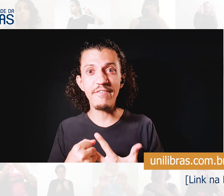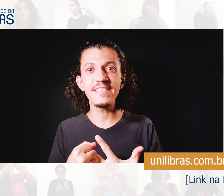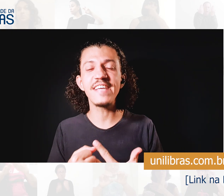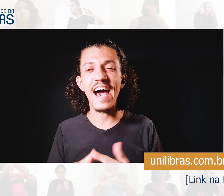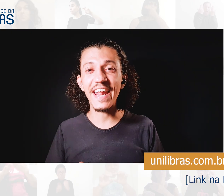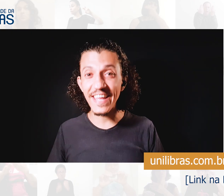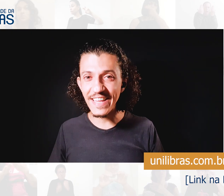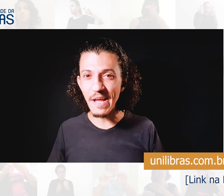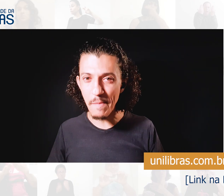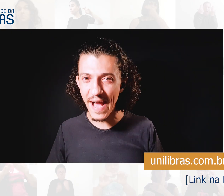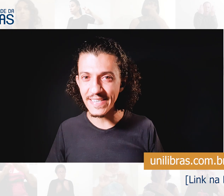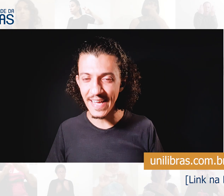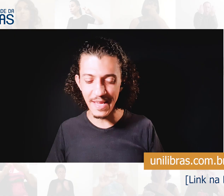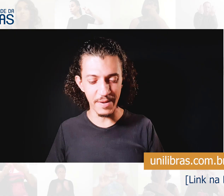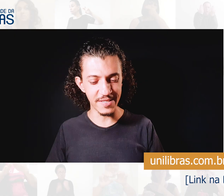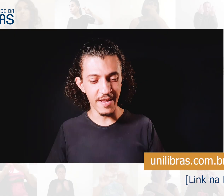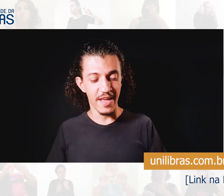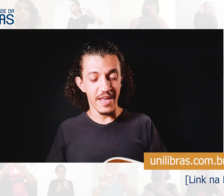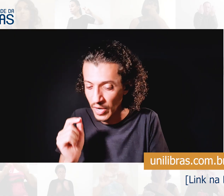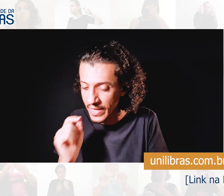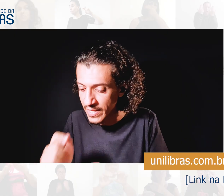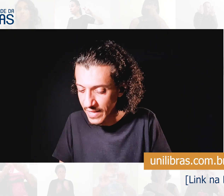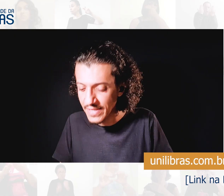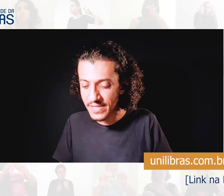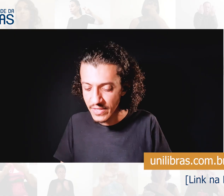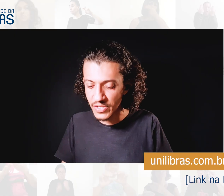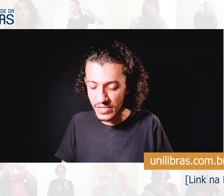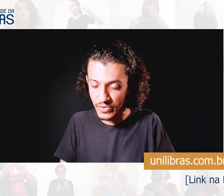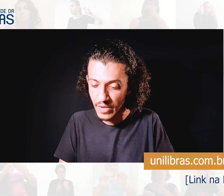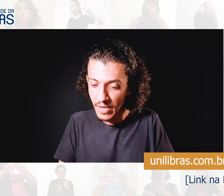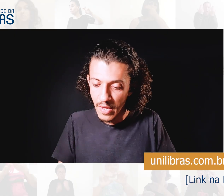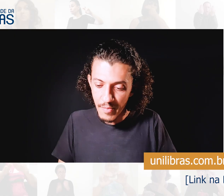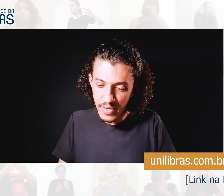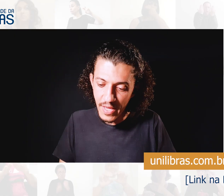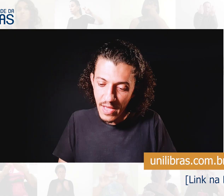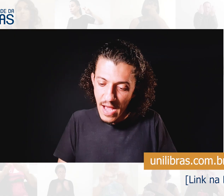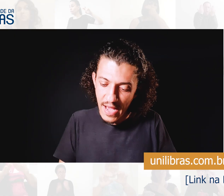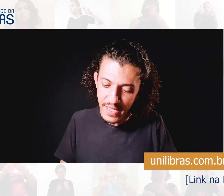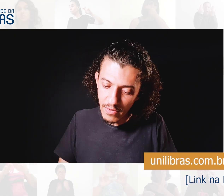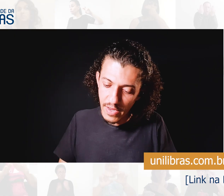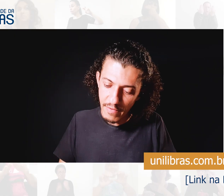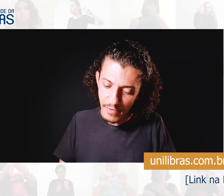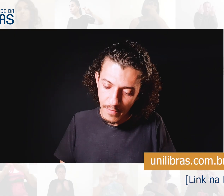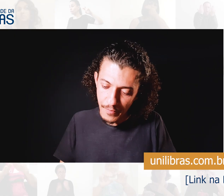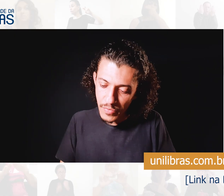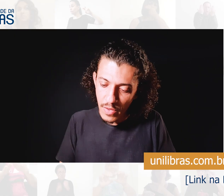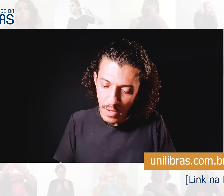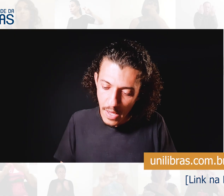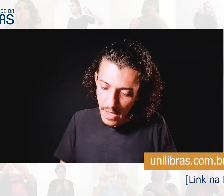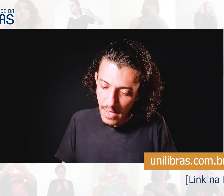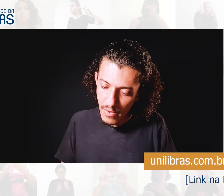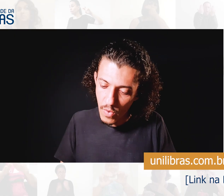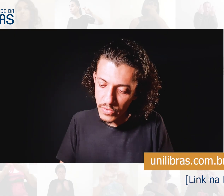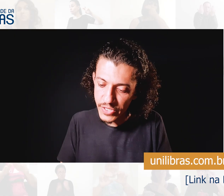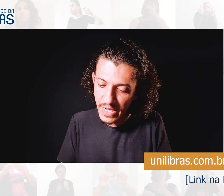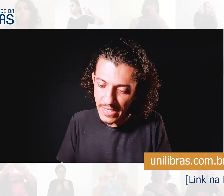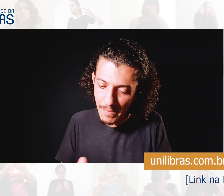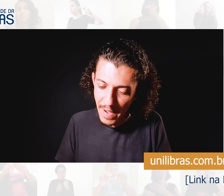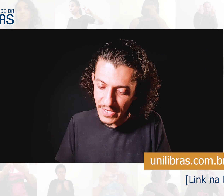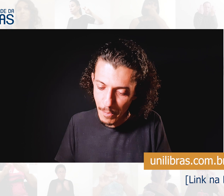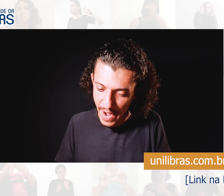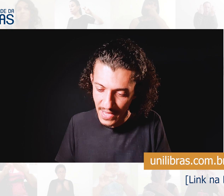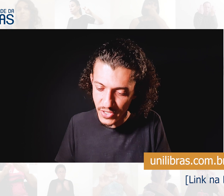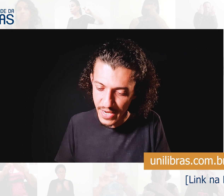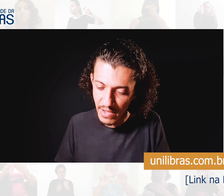e avançar ainda mais na Libras. Mas olha que interessante isso, porque aqui no livro, quando chega